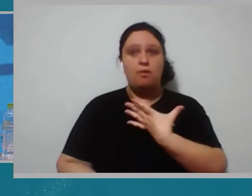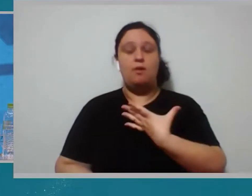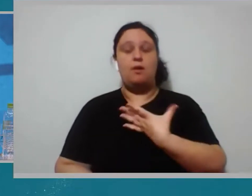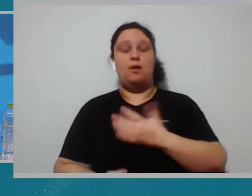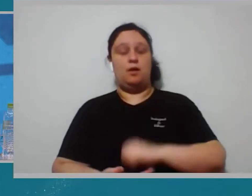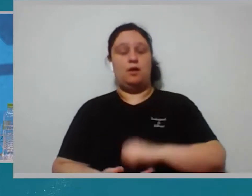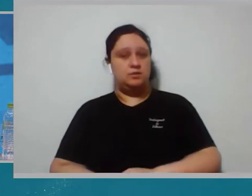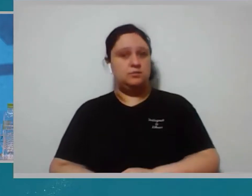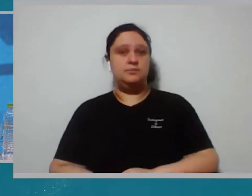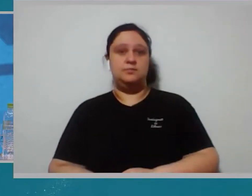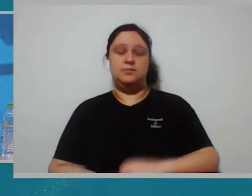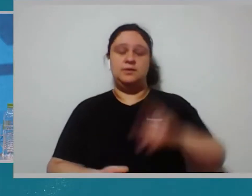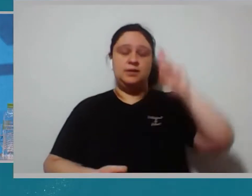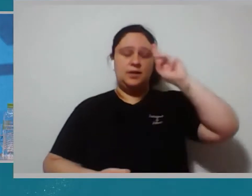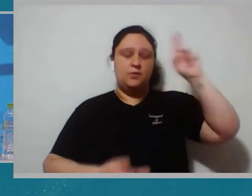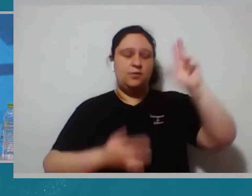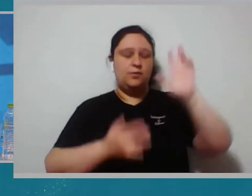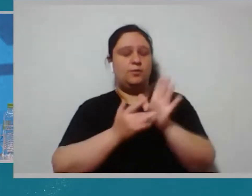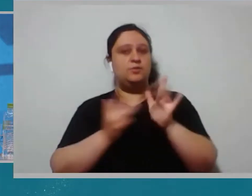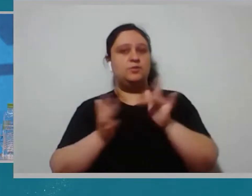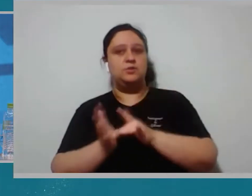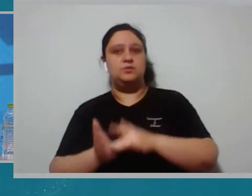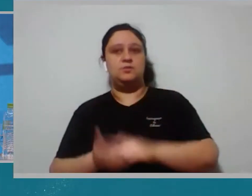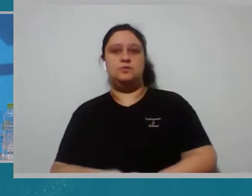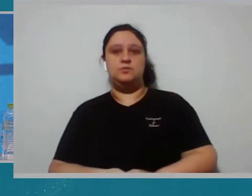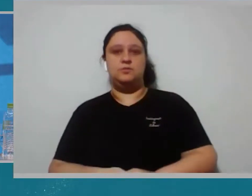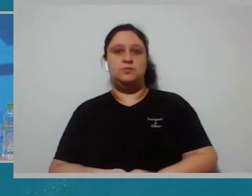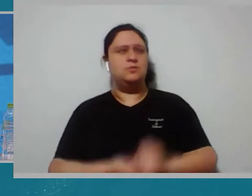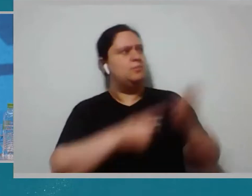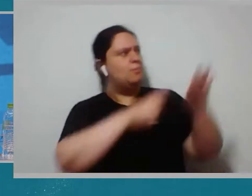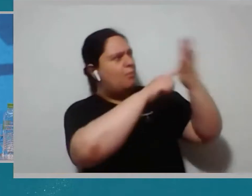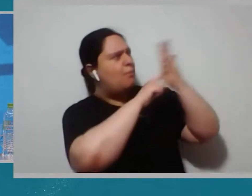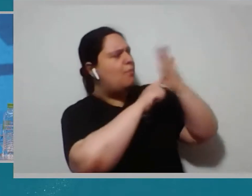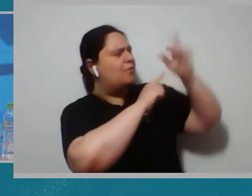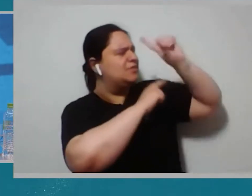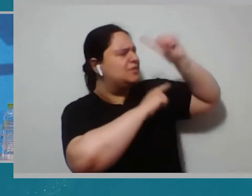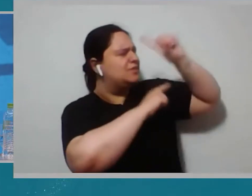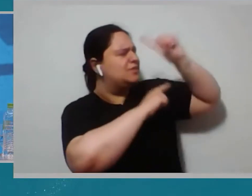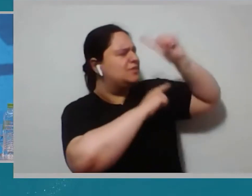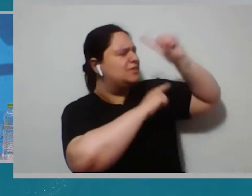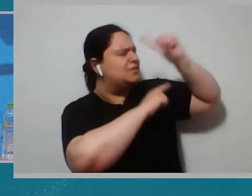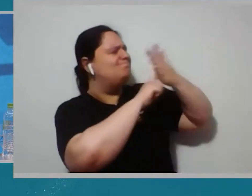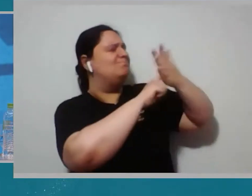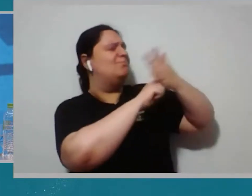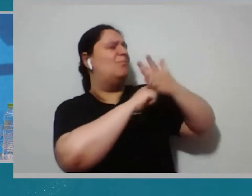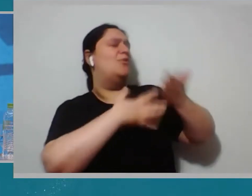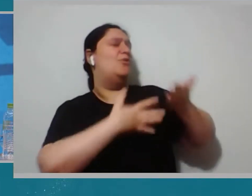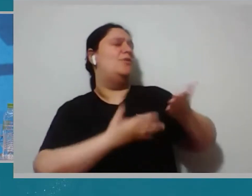Jesus, nos abre os olhos sobre isso aí,